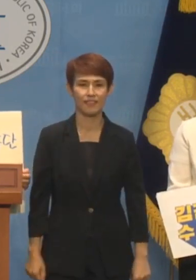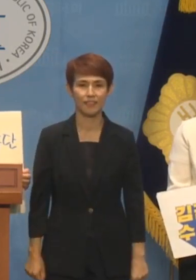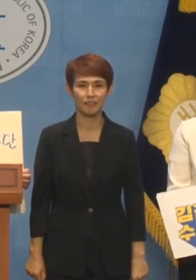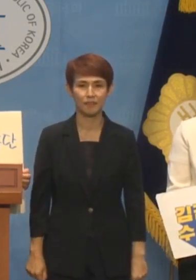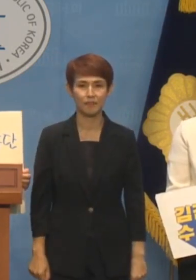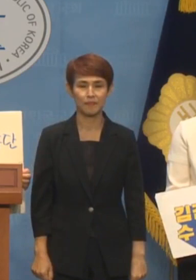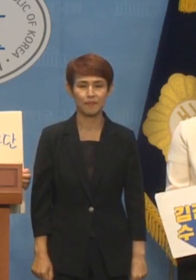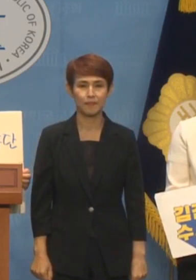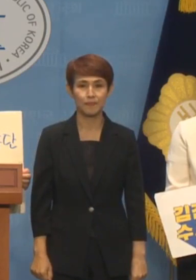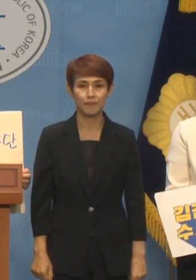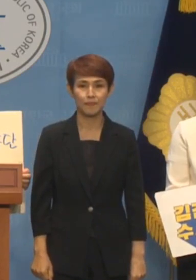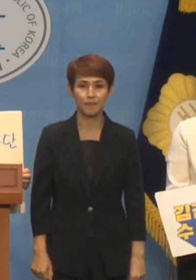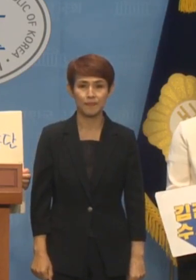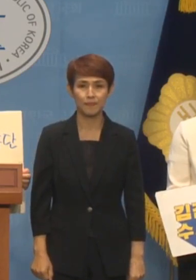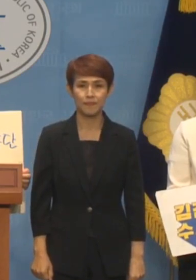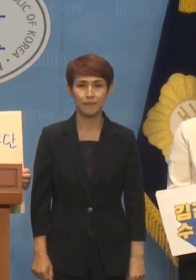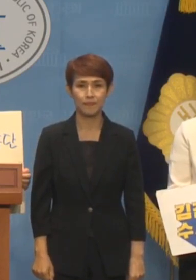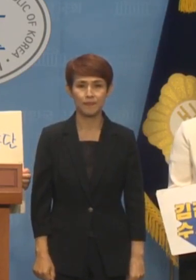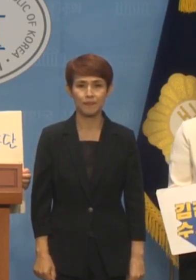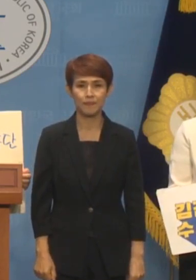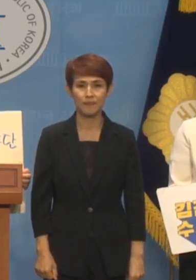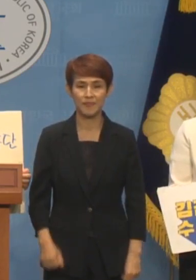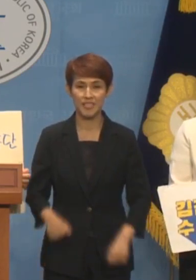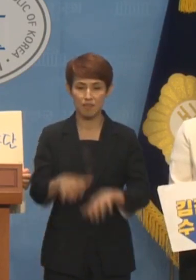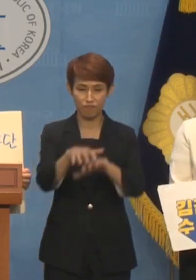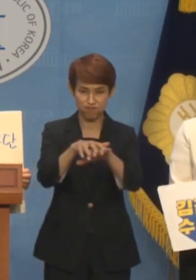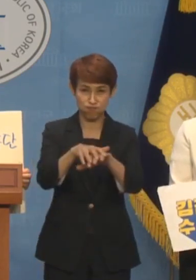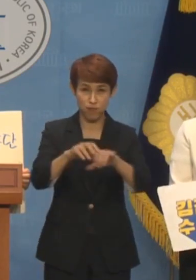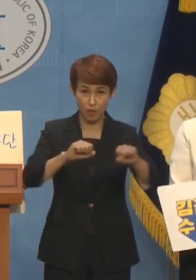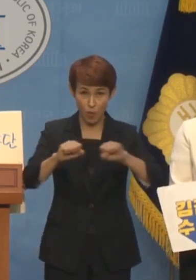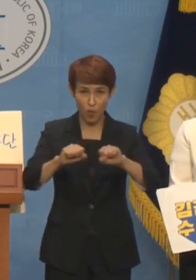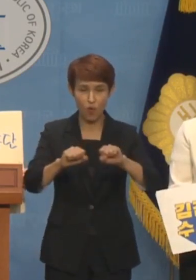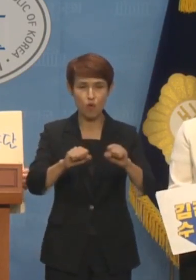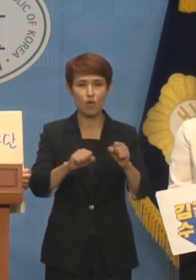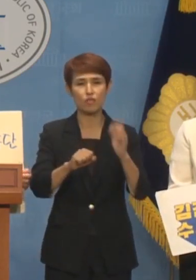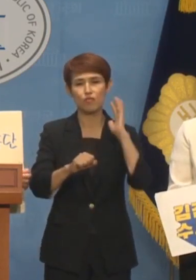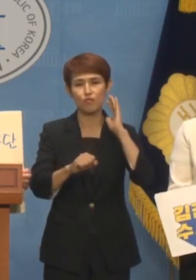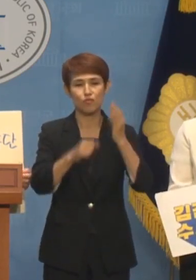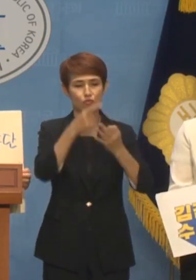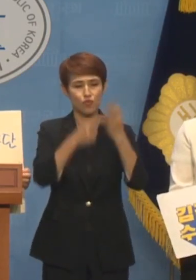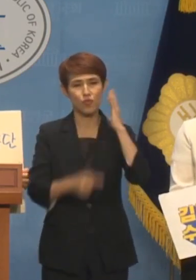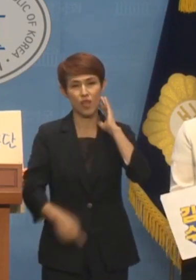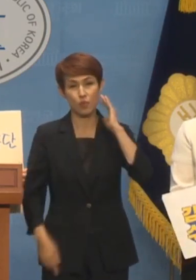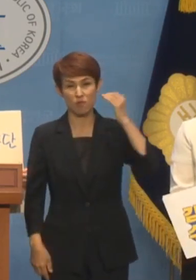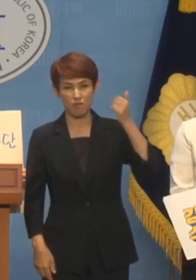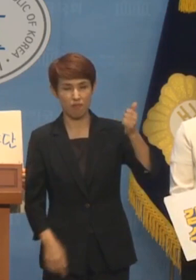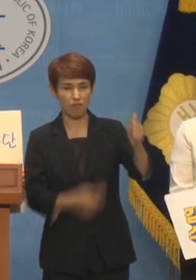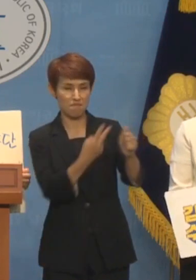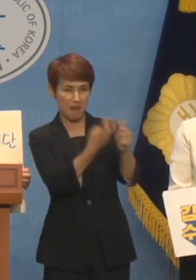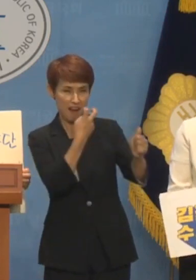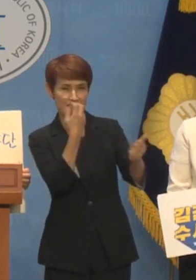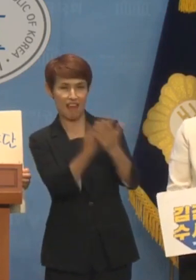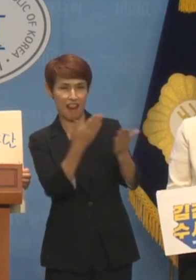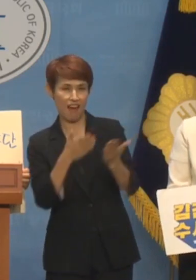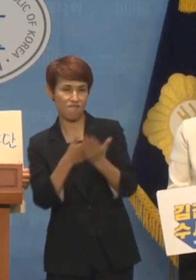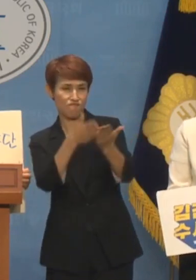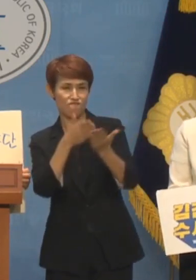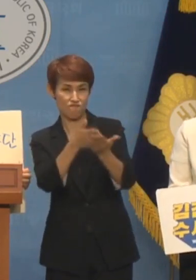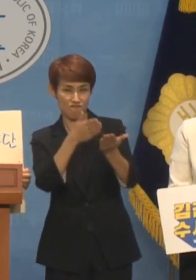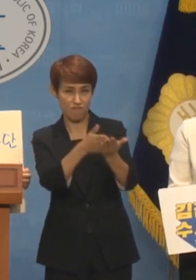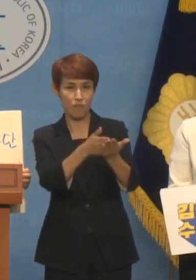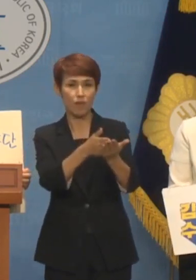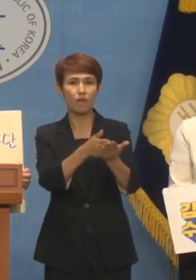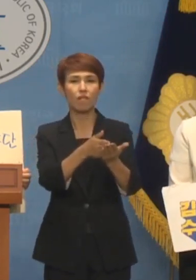주십시오. 원래 우리 촛불행동이 또 윤석열 탄핵을 꺼내든 계기 중에 하나가 이 서울 양평 고속도로 중대 조작